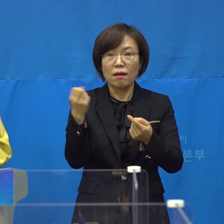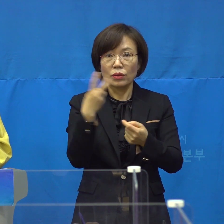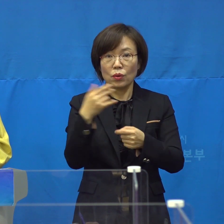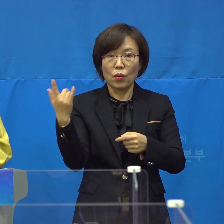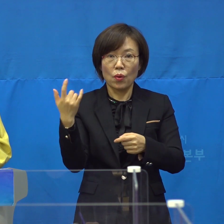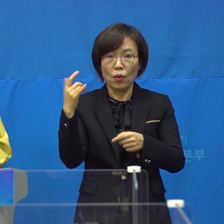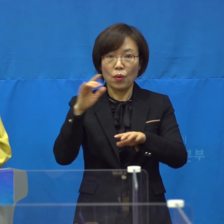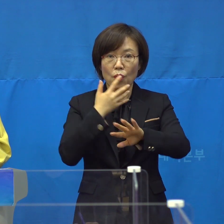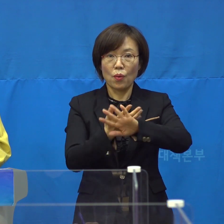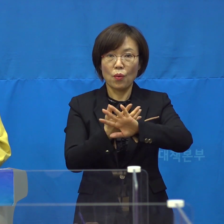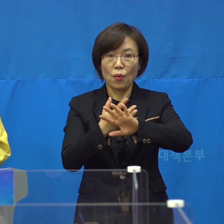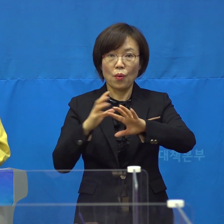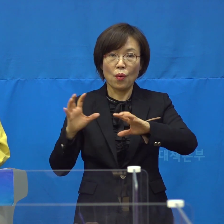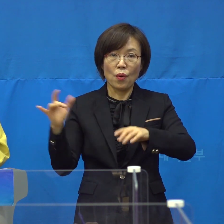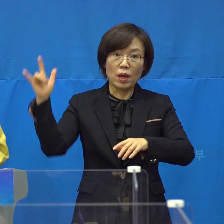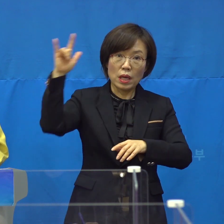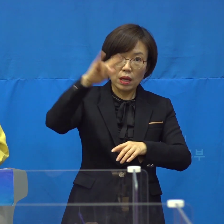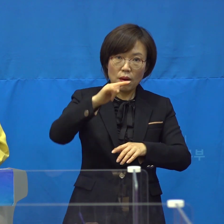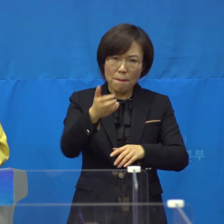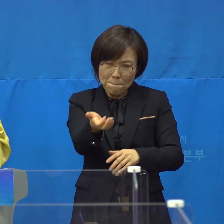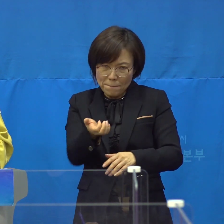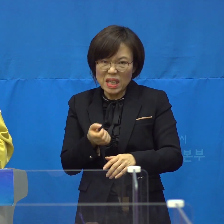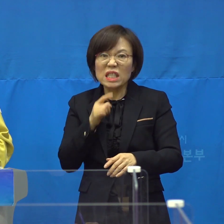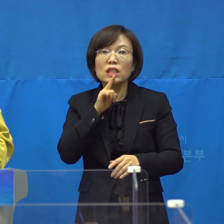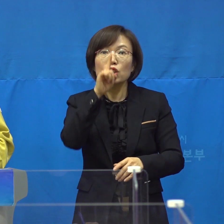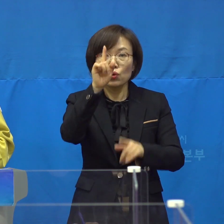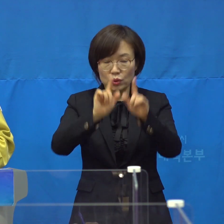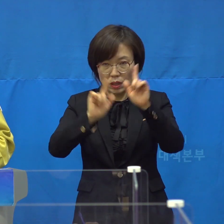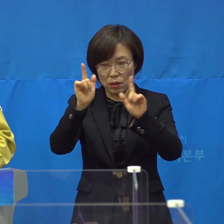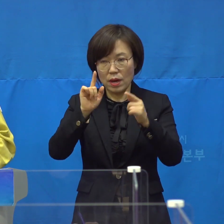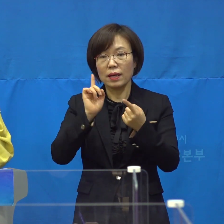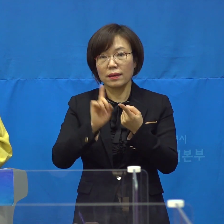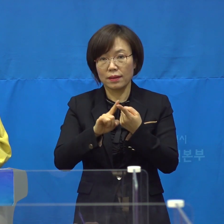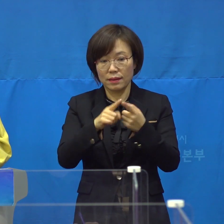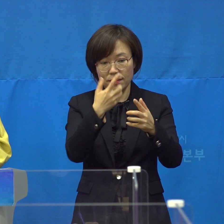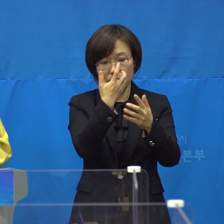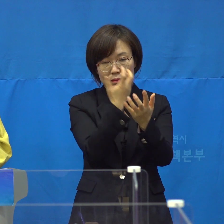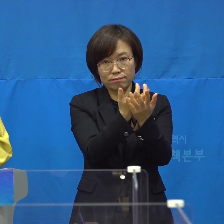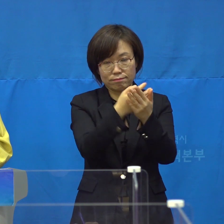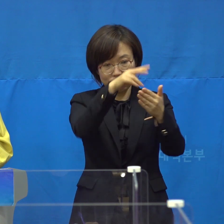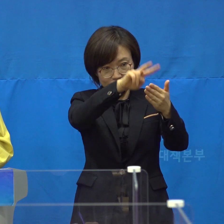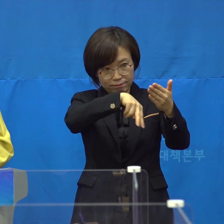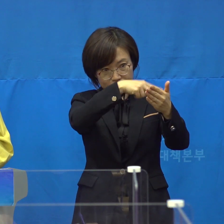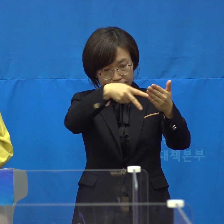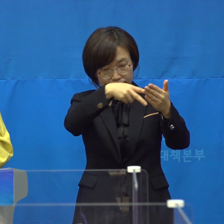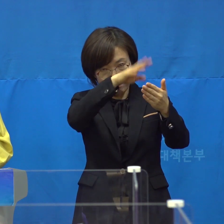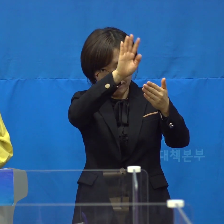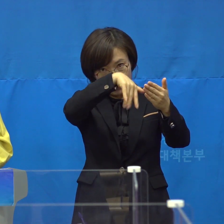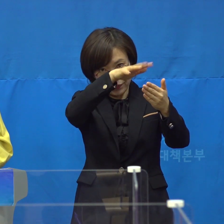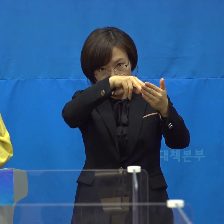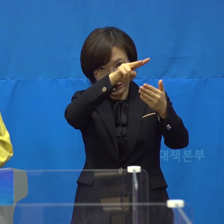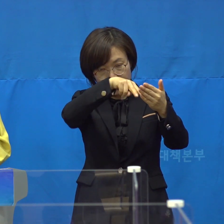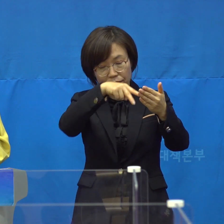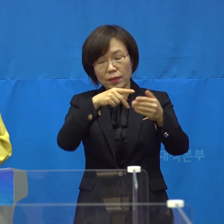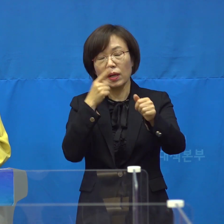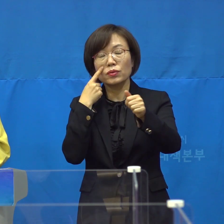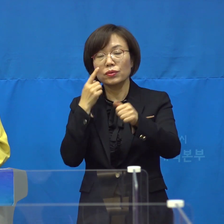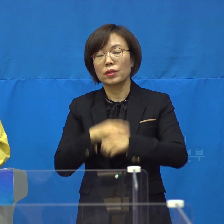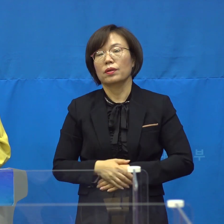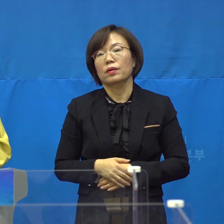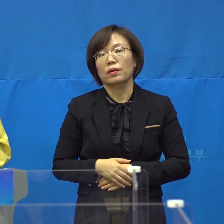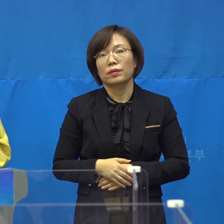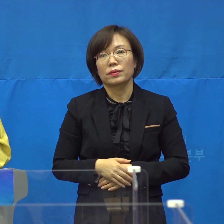다음에 해외 입국 예정자 사전 신고 현황은 자료를 참고해 주시기 바랍니다. 그